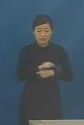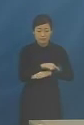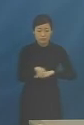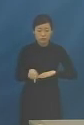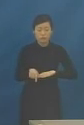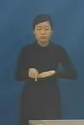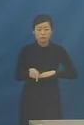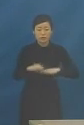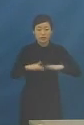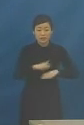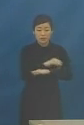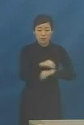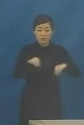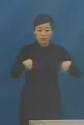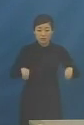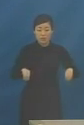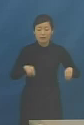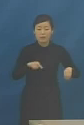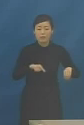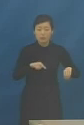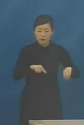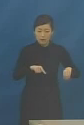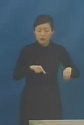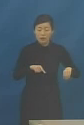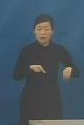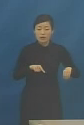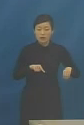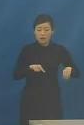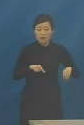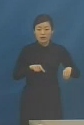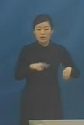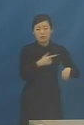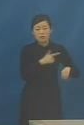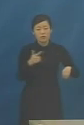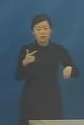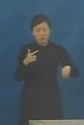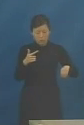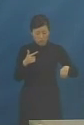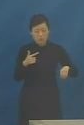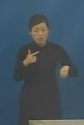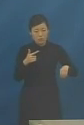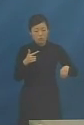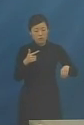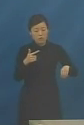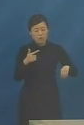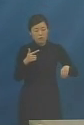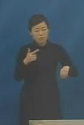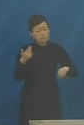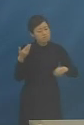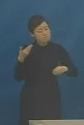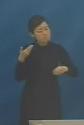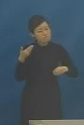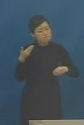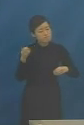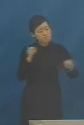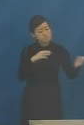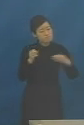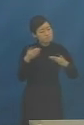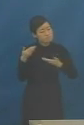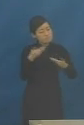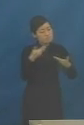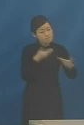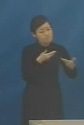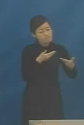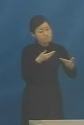協定につきましては今あの色とあのキャッチボールをしておりますちょっとデータが悪い